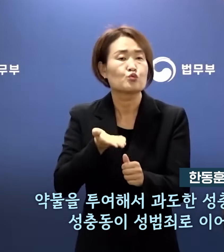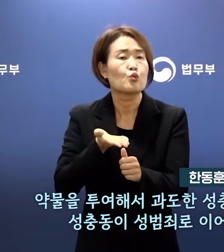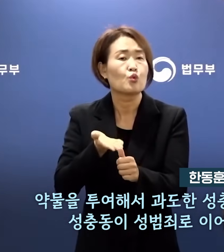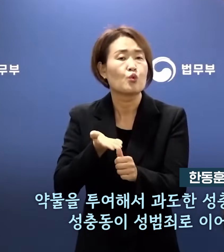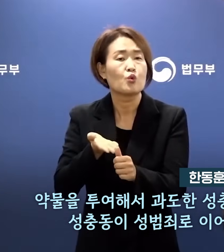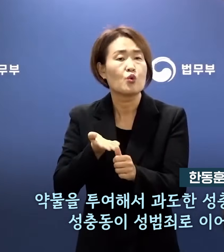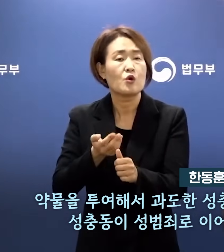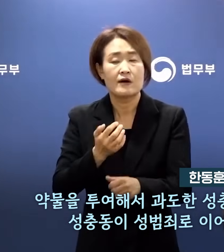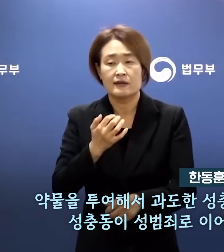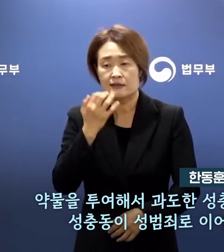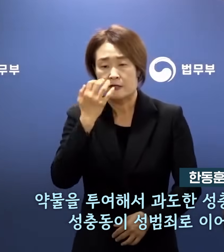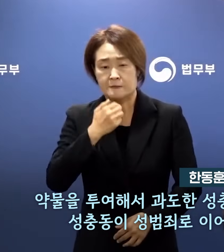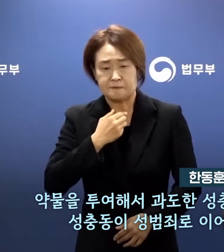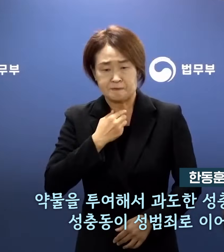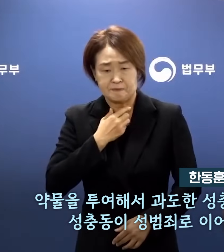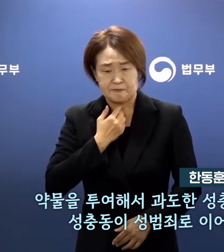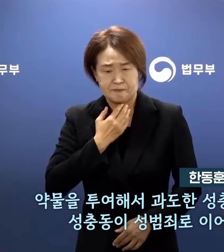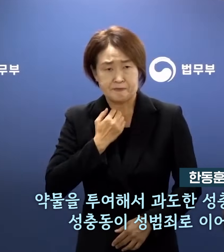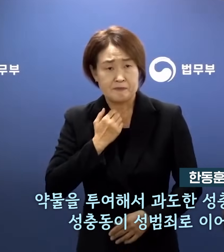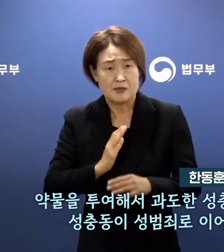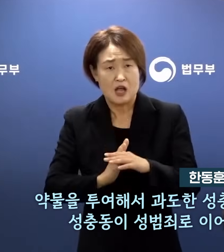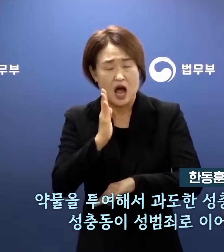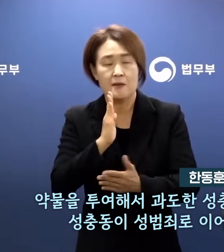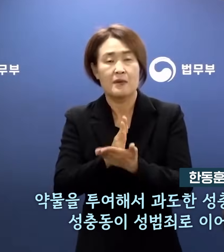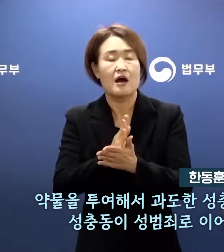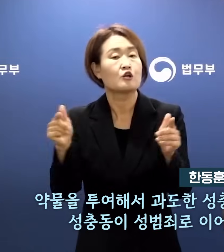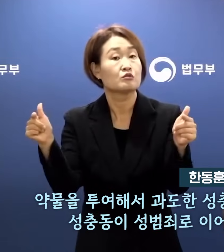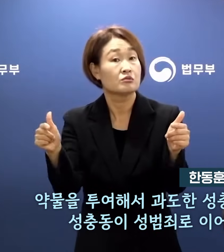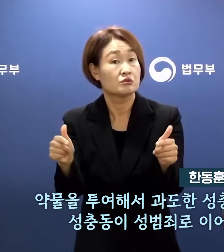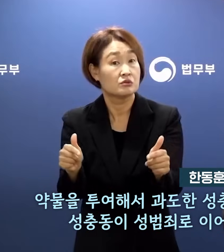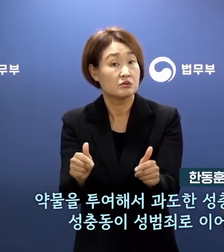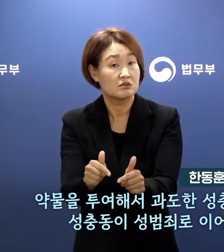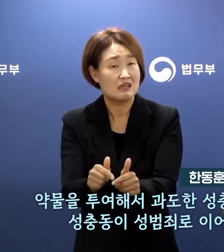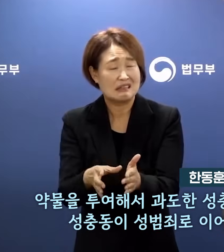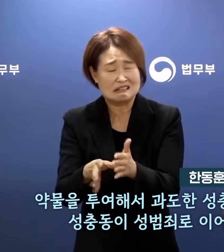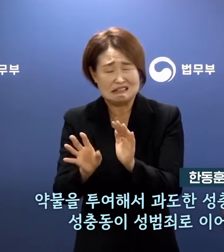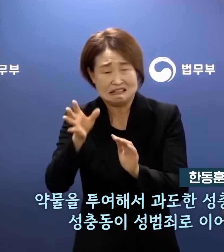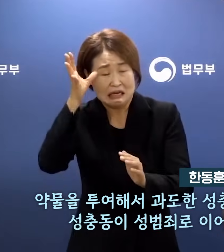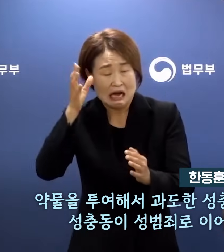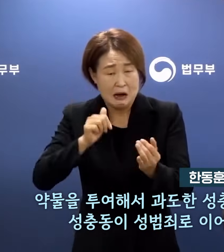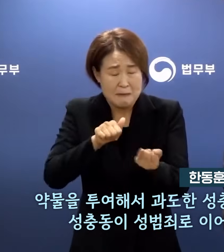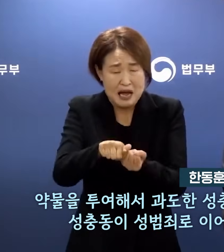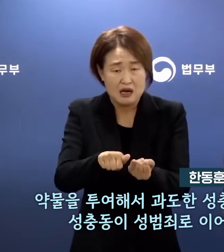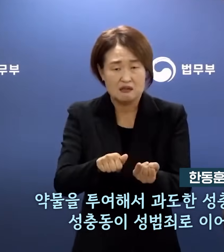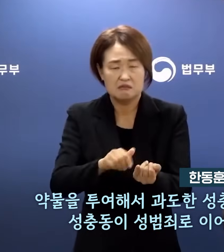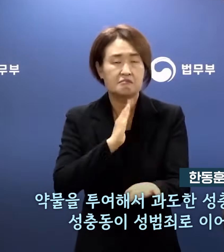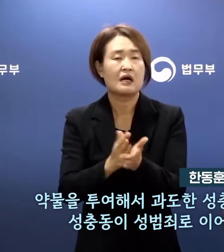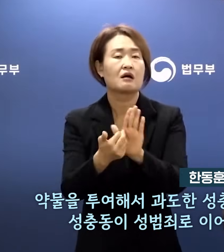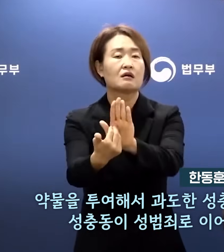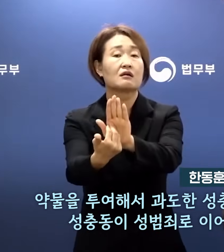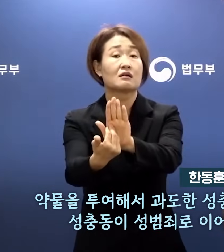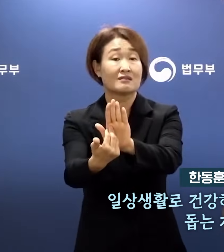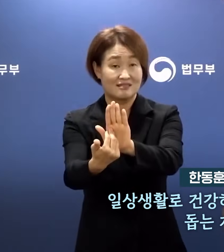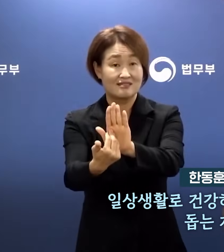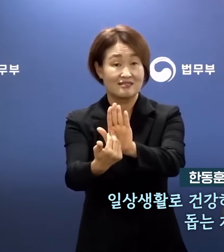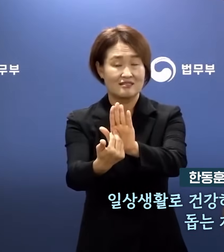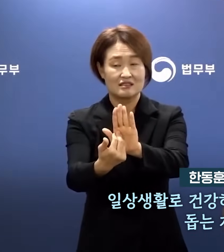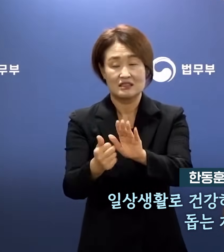과도한 성충동을 조절함으로써 비정상적인 성충동이 성범죄로 이어지는 것을 막고